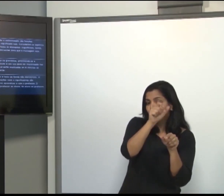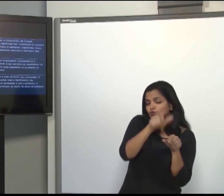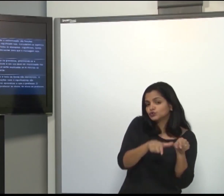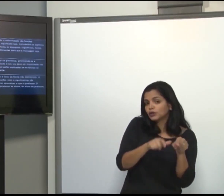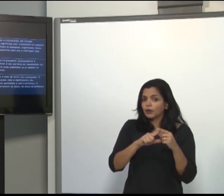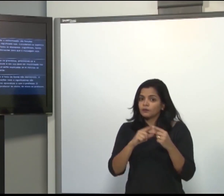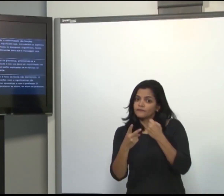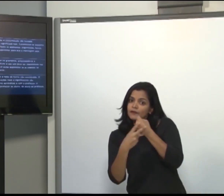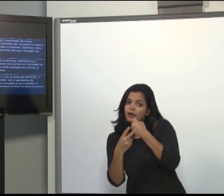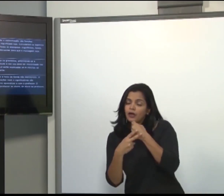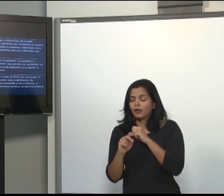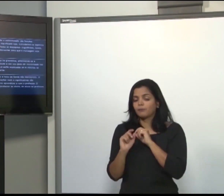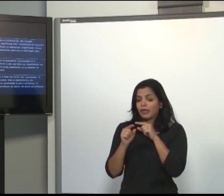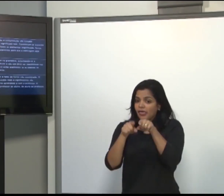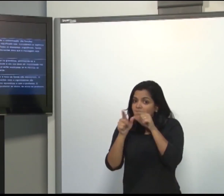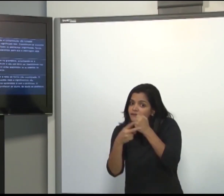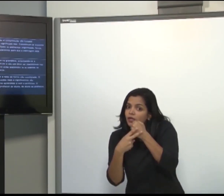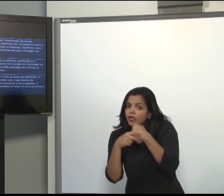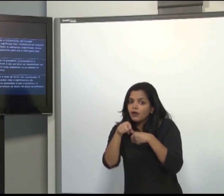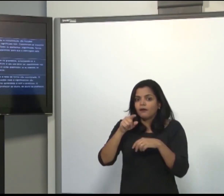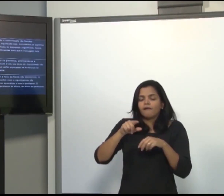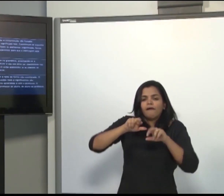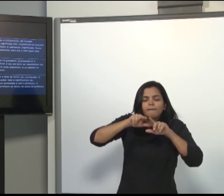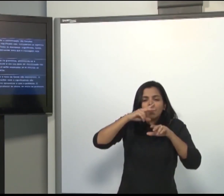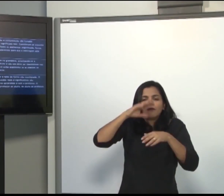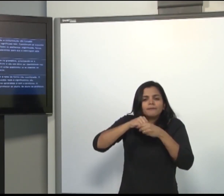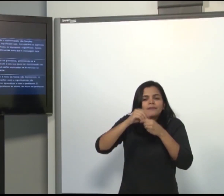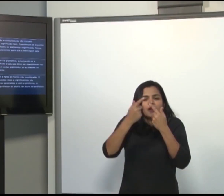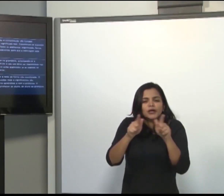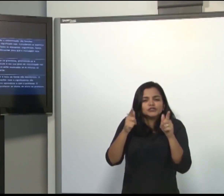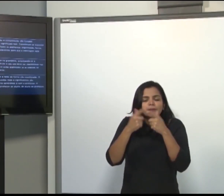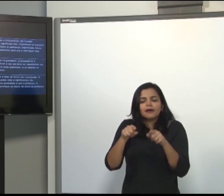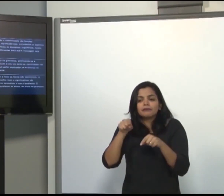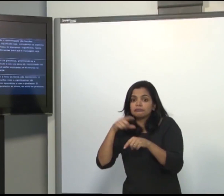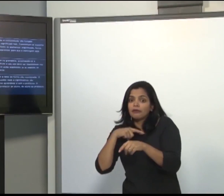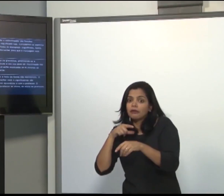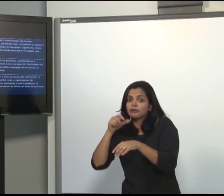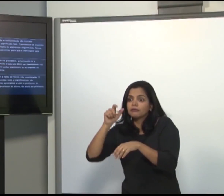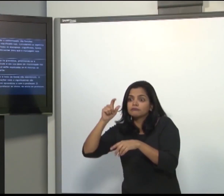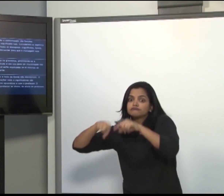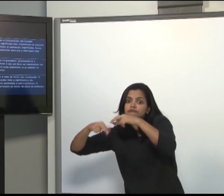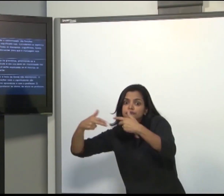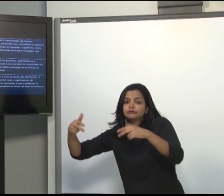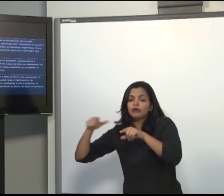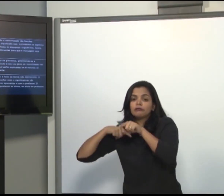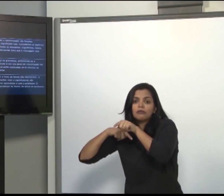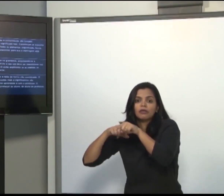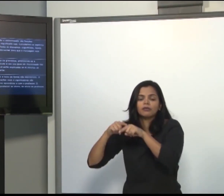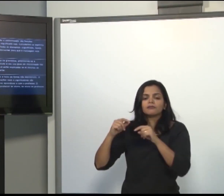detalhadamente. Por exemplo, nas frases utilizadas, temos sujeito, verbo, e